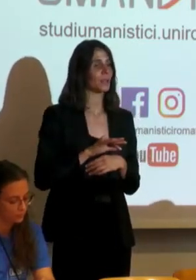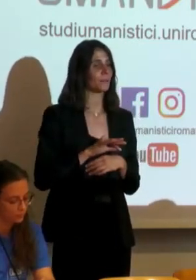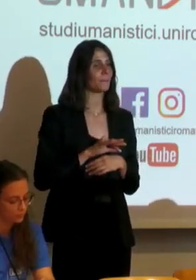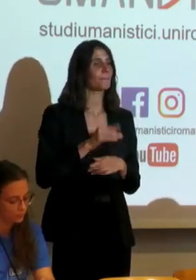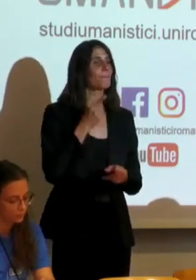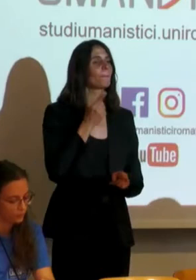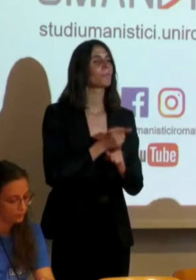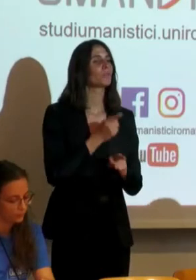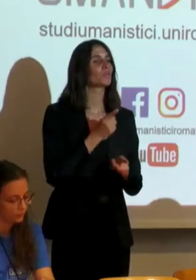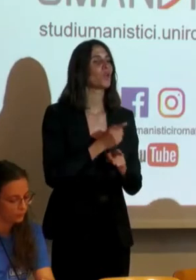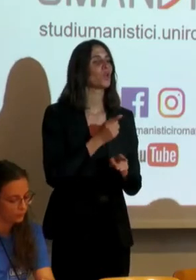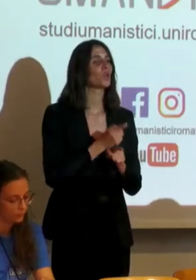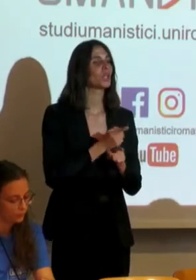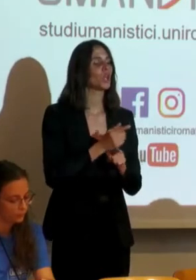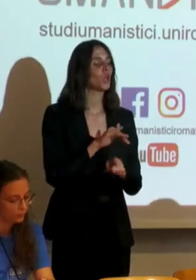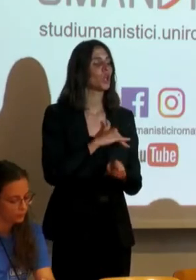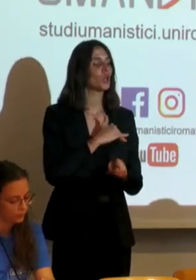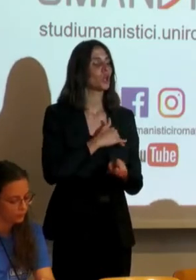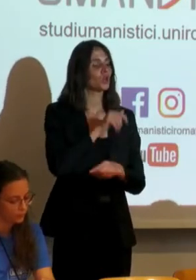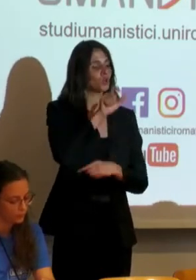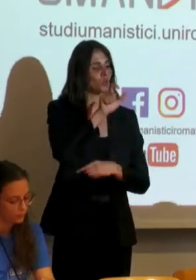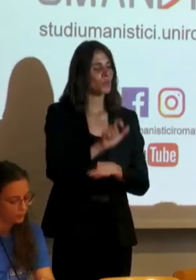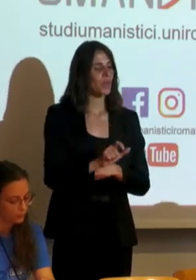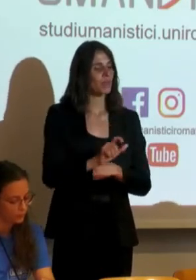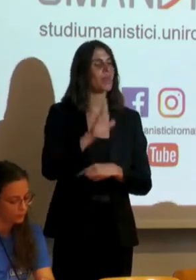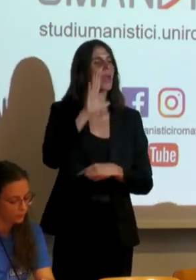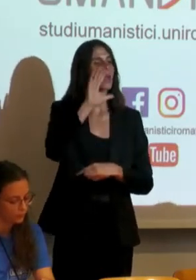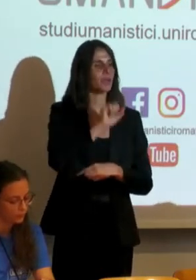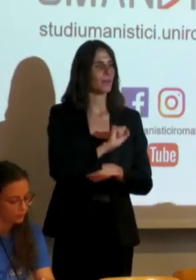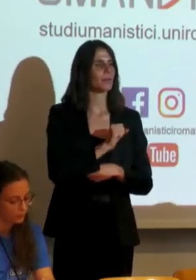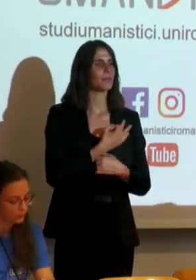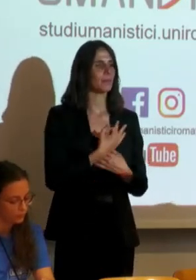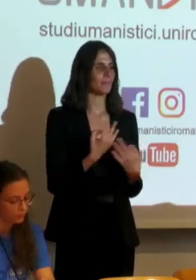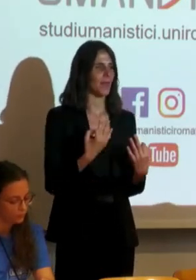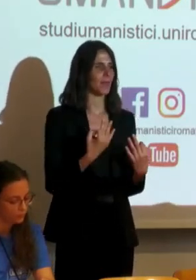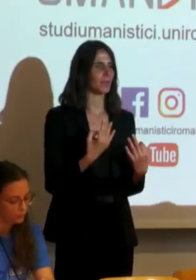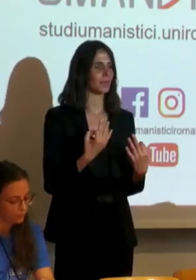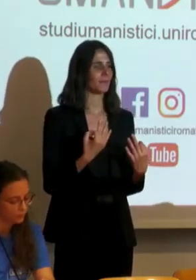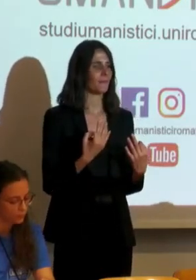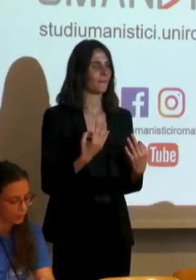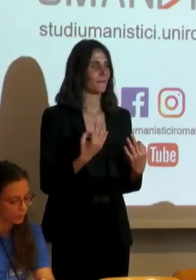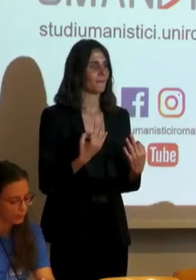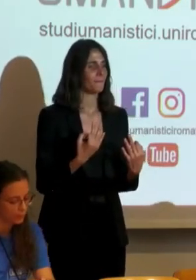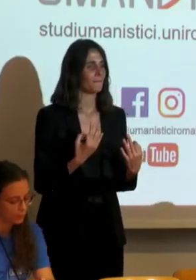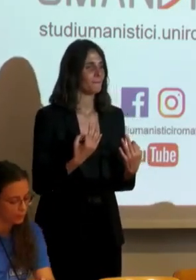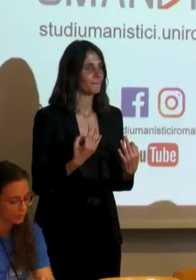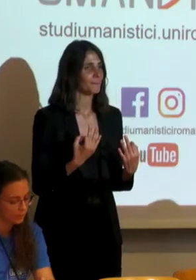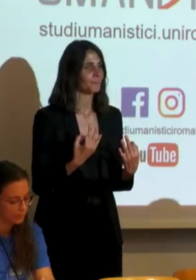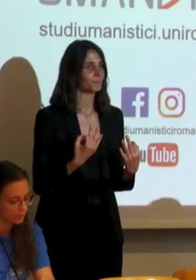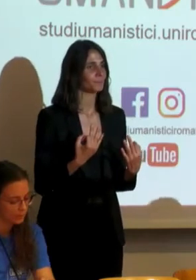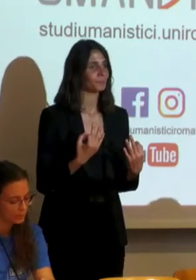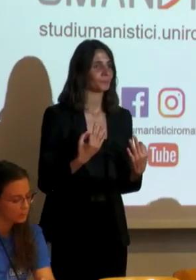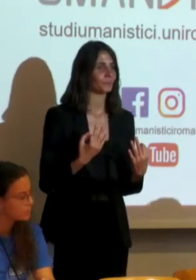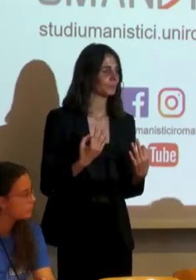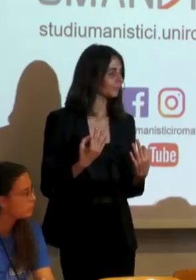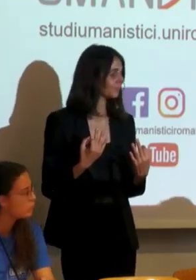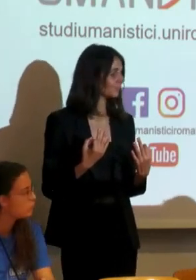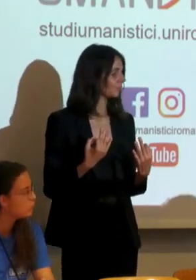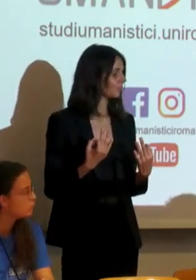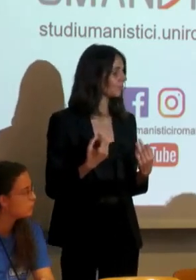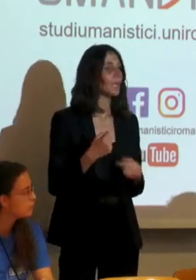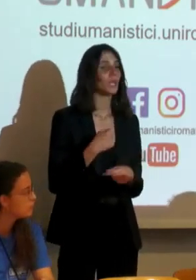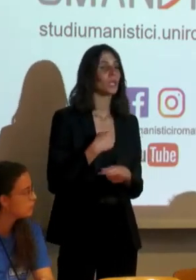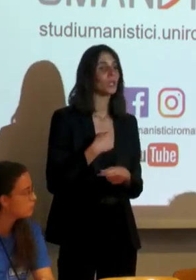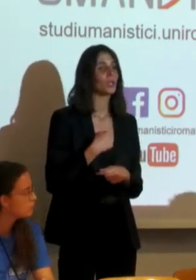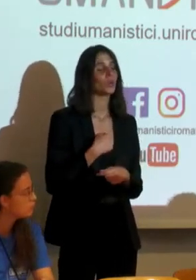dello studente quasi nel momento stesso in cui emergono. Vorrei